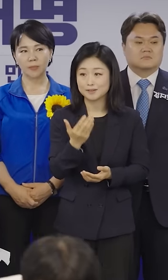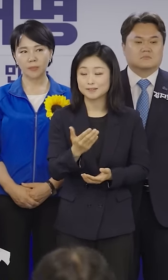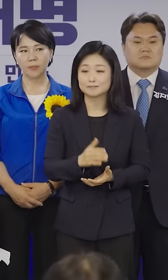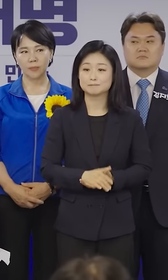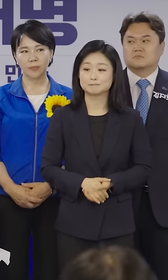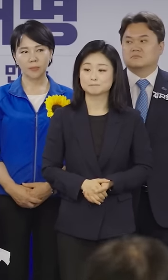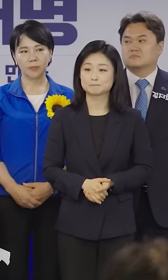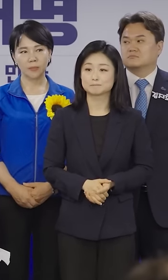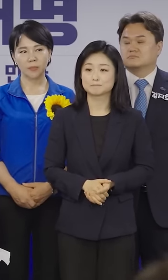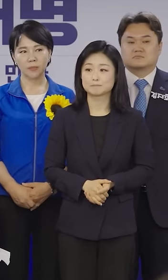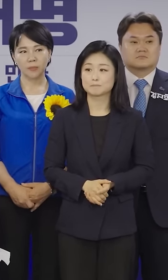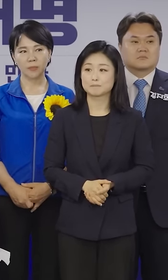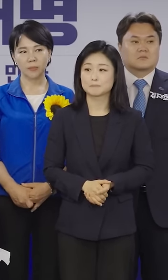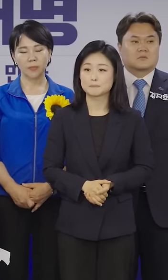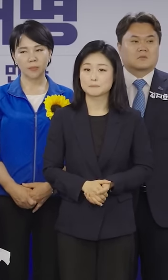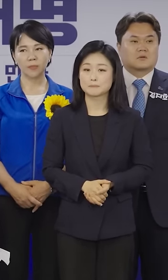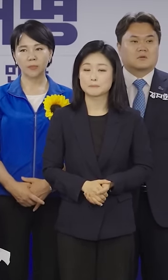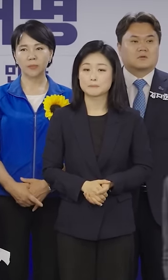있으실지 궁금합니다.